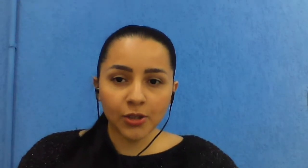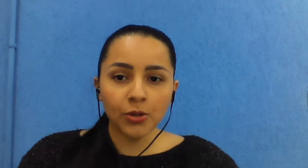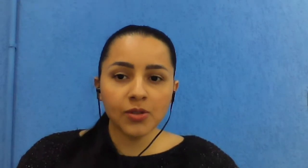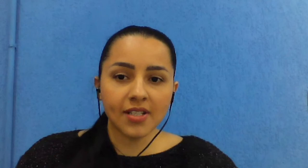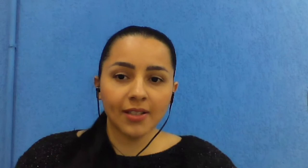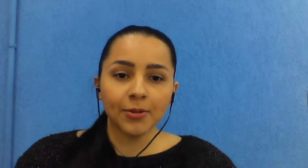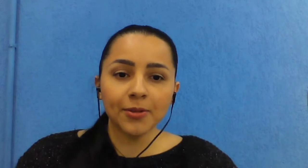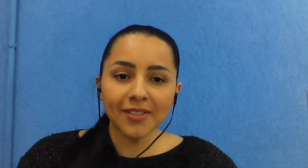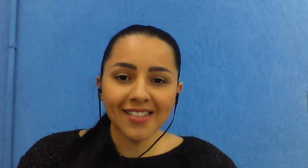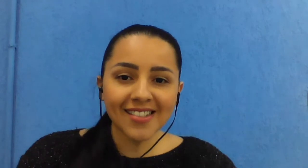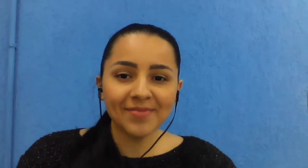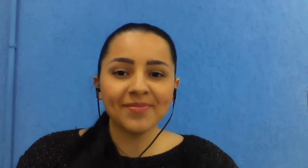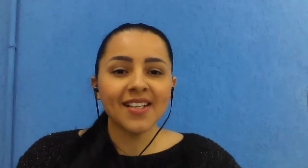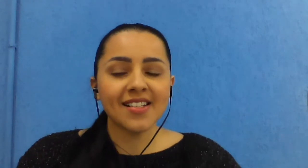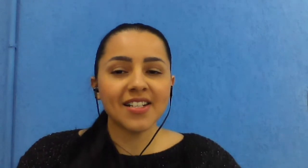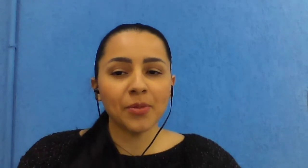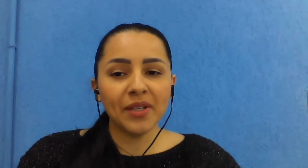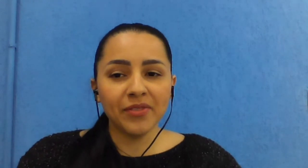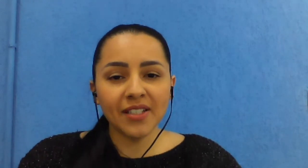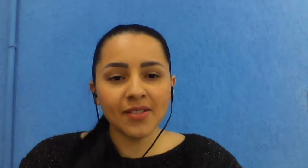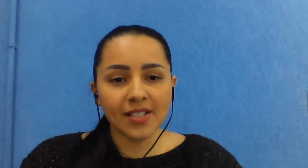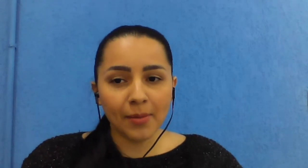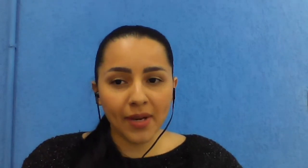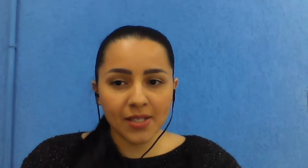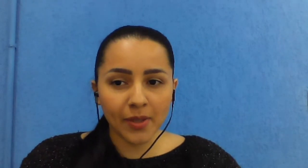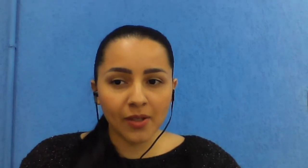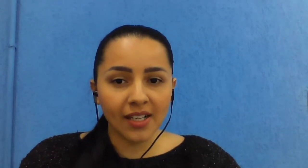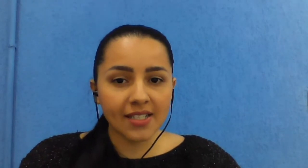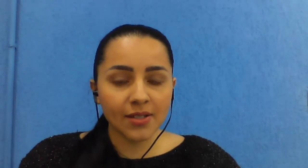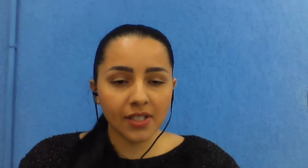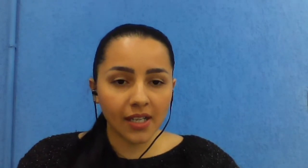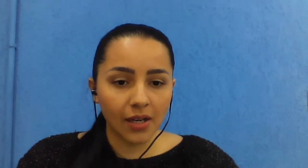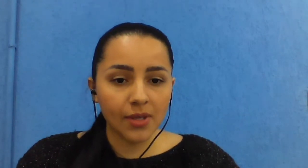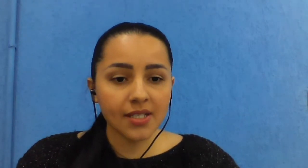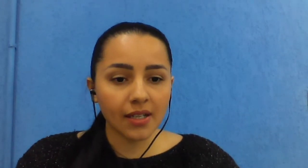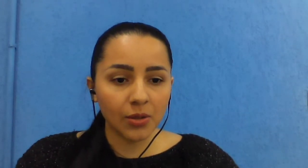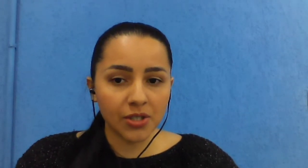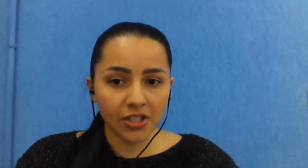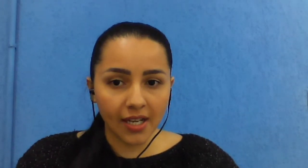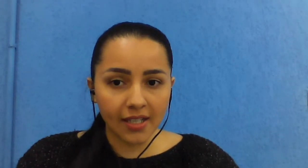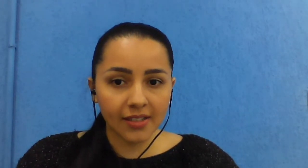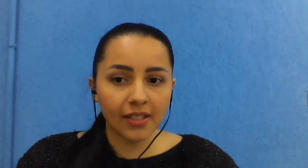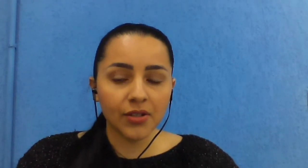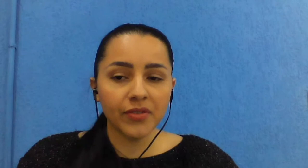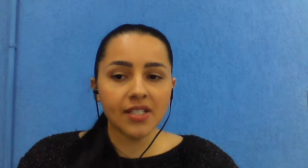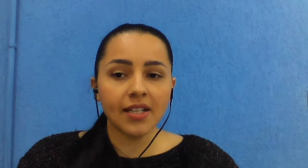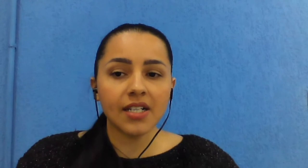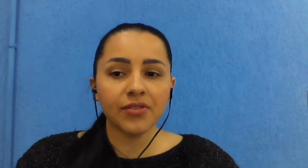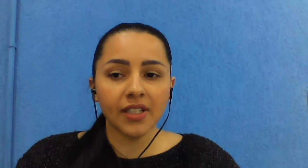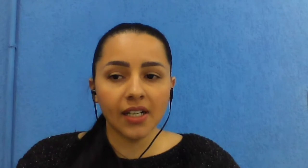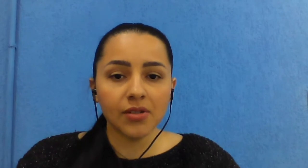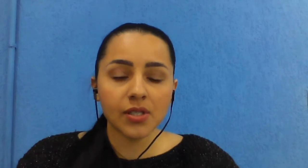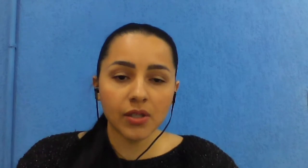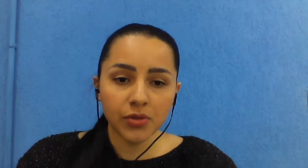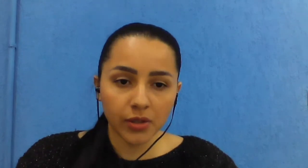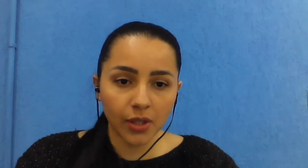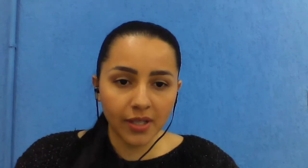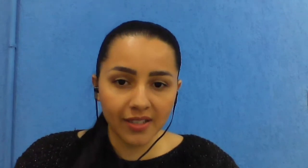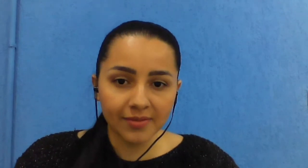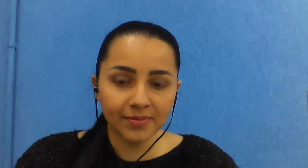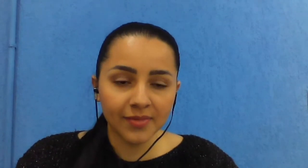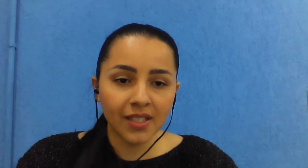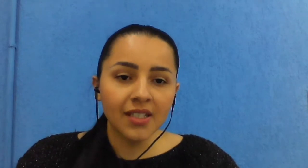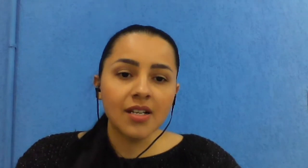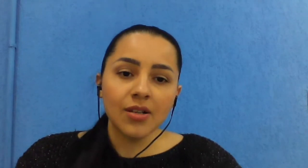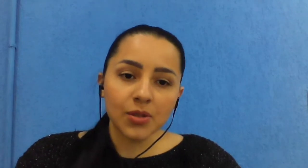Boa tarde a todos e a todas. Sejam bem-vindos a mais uma colação de grau extraordinária da Universidade Federal de São